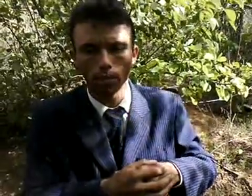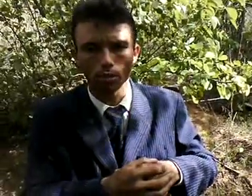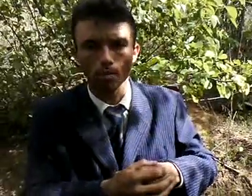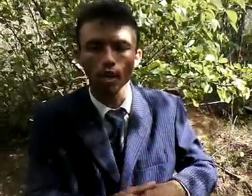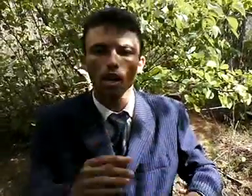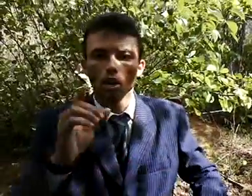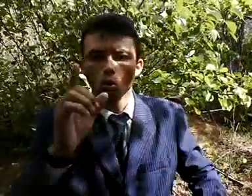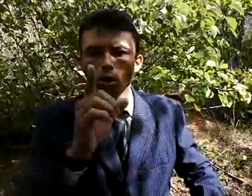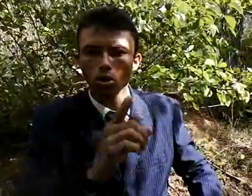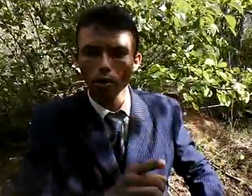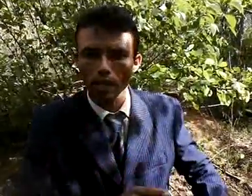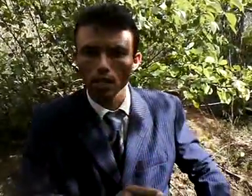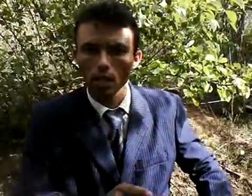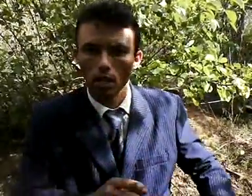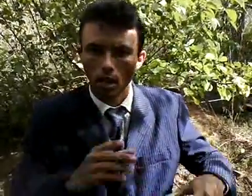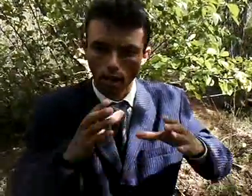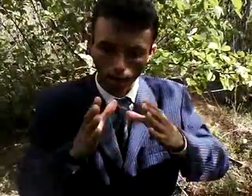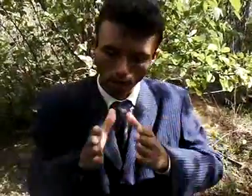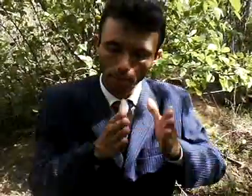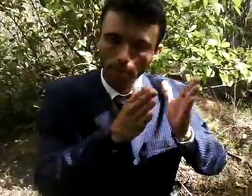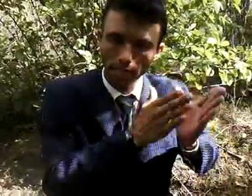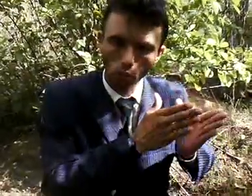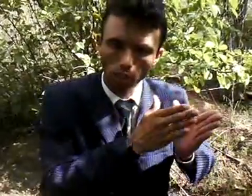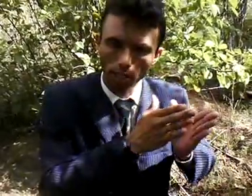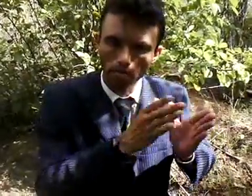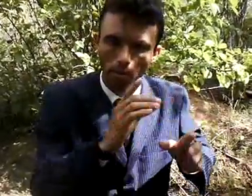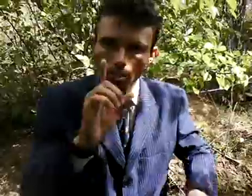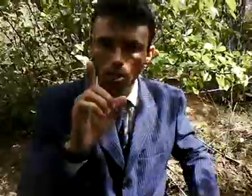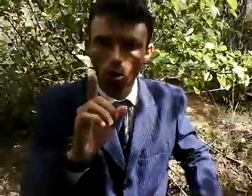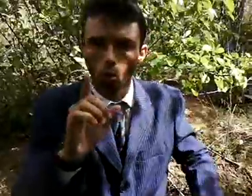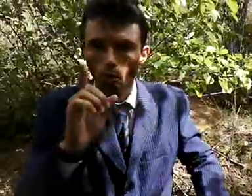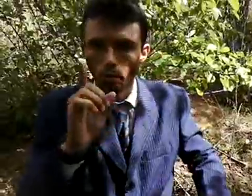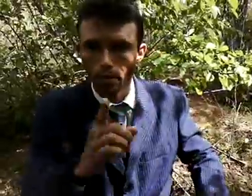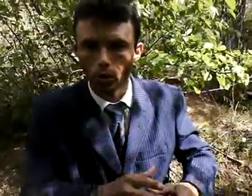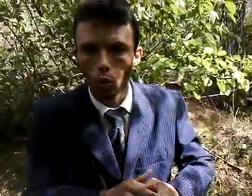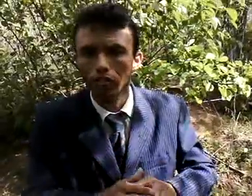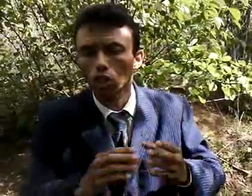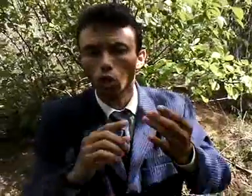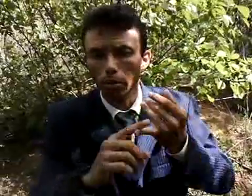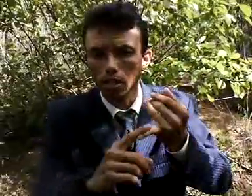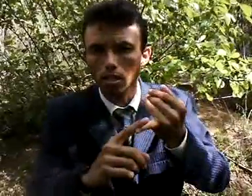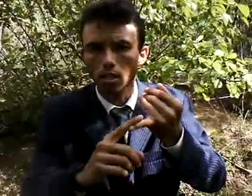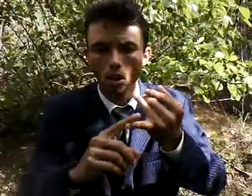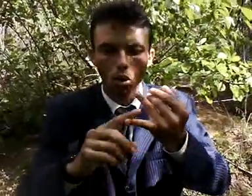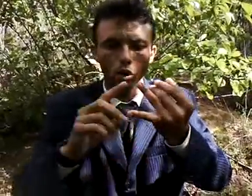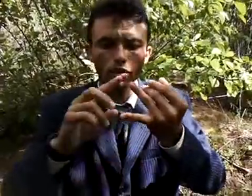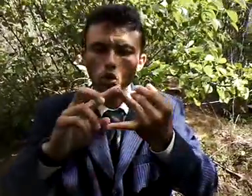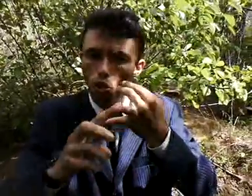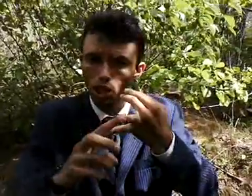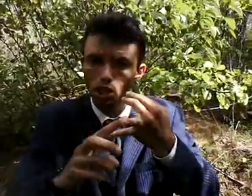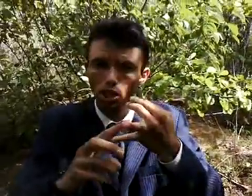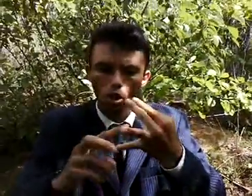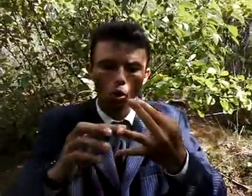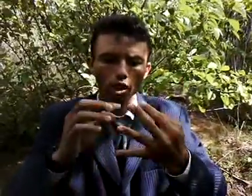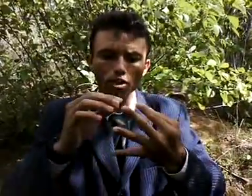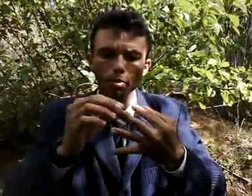Testamento. Quais são eles da Bíblia Católica? São, primeiro, o livro de Tobias, o livro de Judite, o livro de